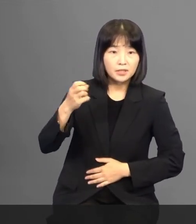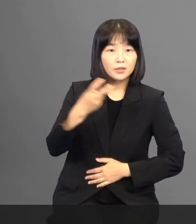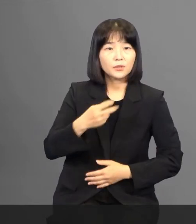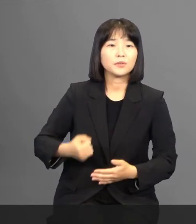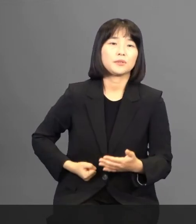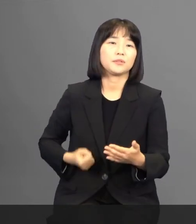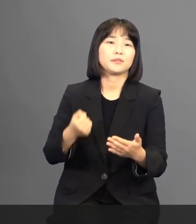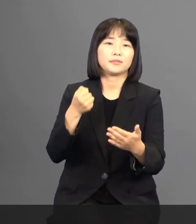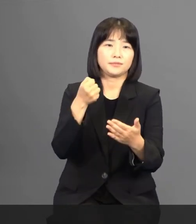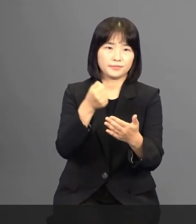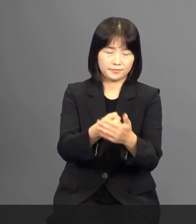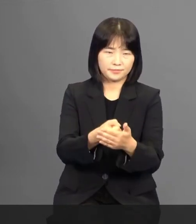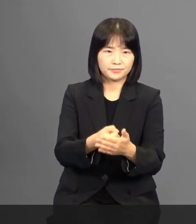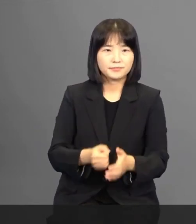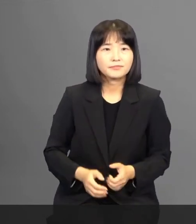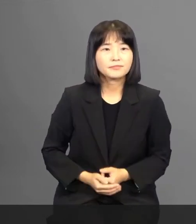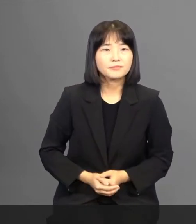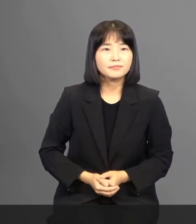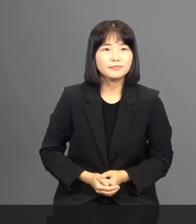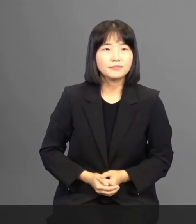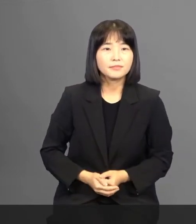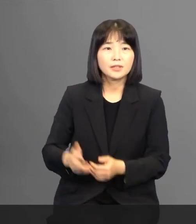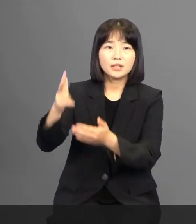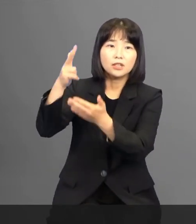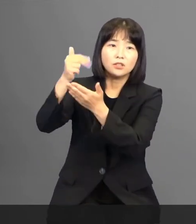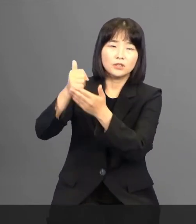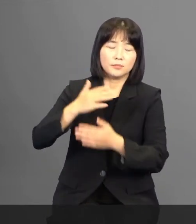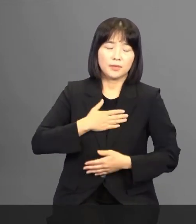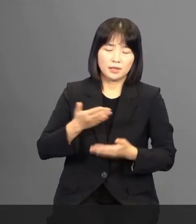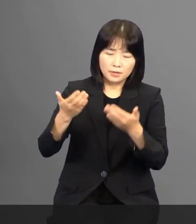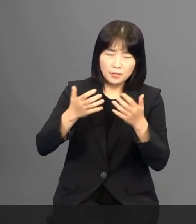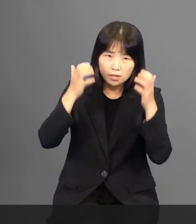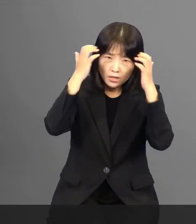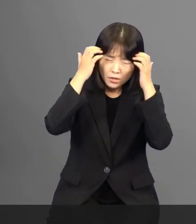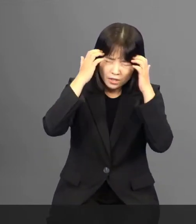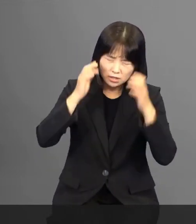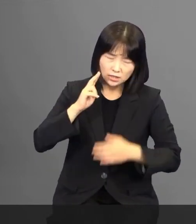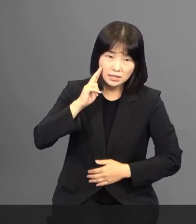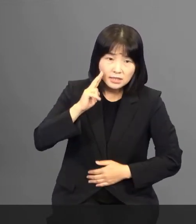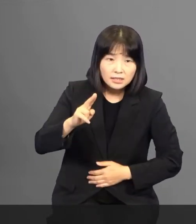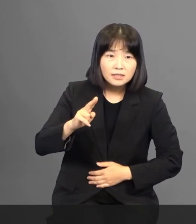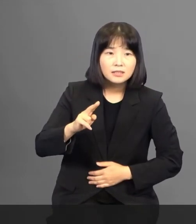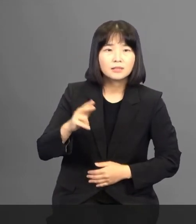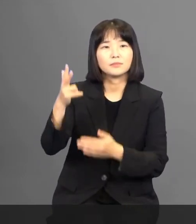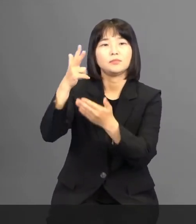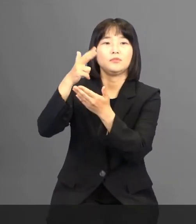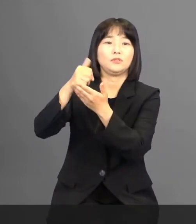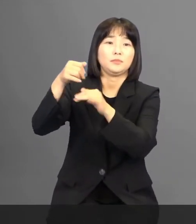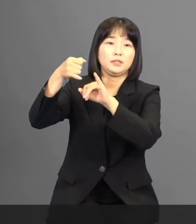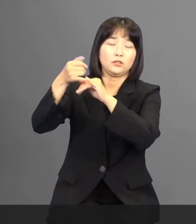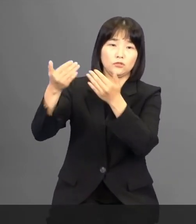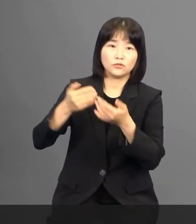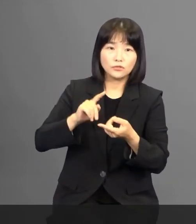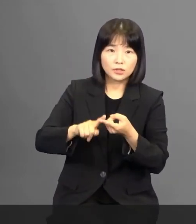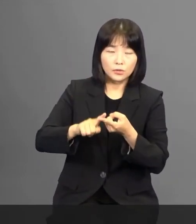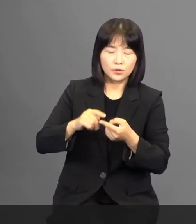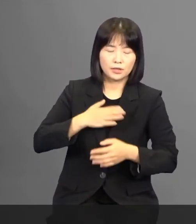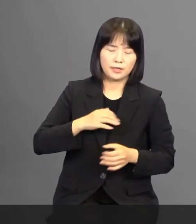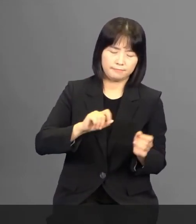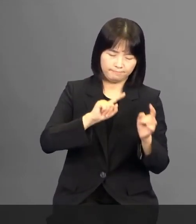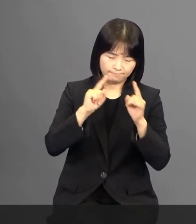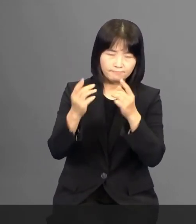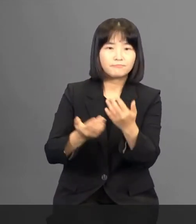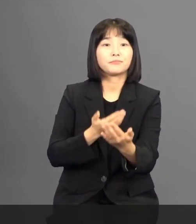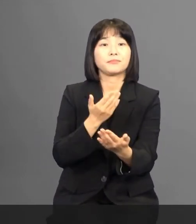나는 맹세하고 또 다짐합니다. 주님, 내가 받는 고난이 너무 심하니 주님께서 약속하신